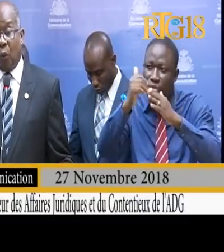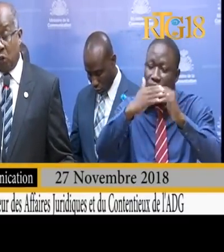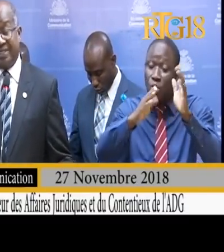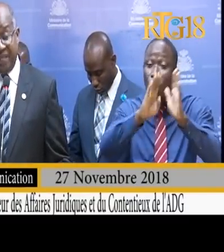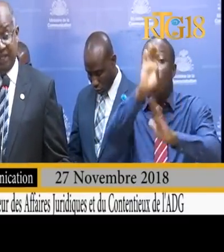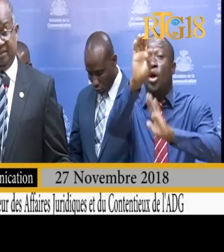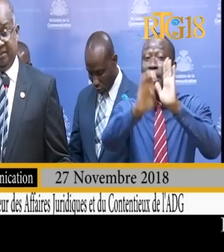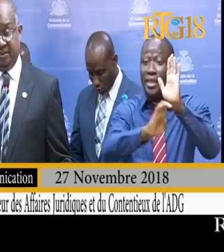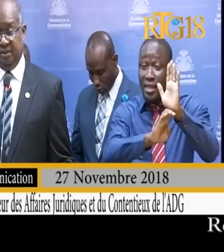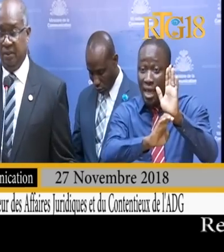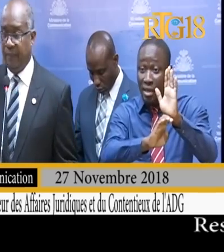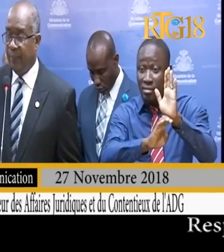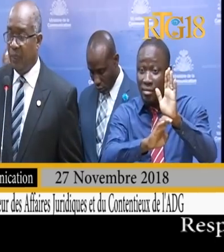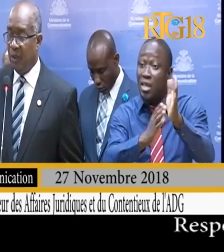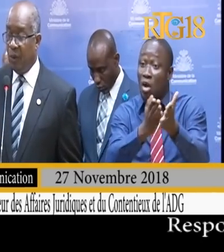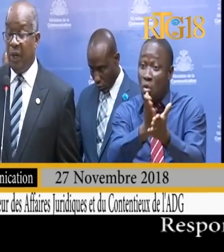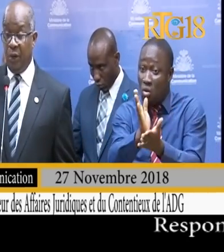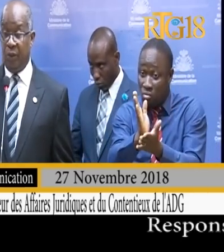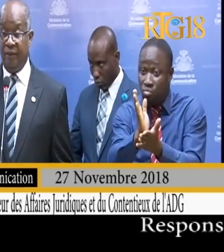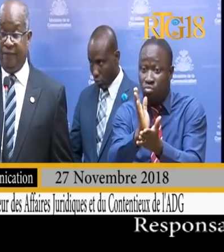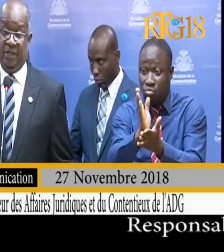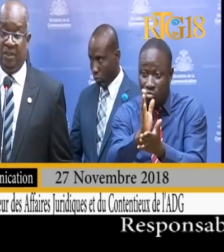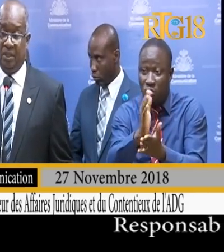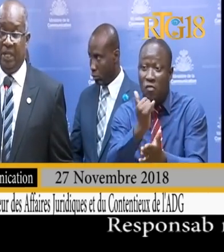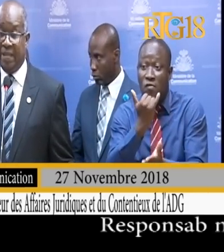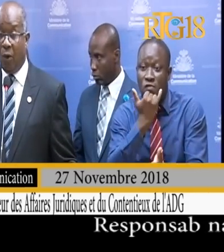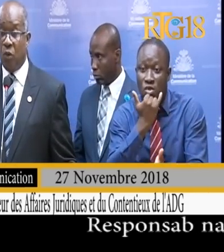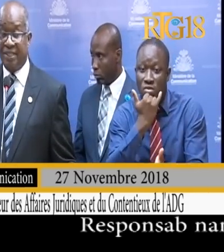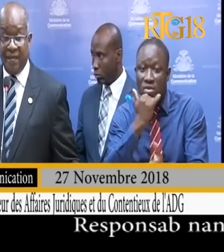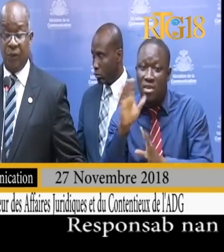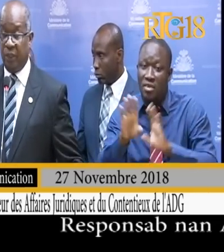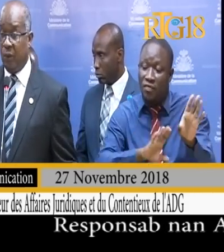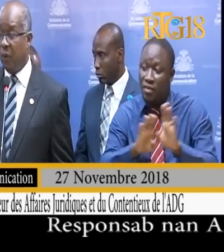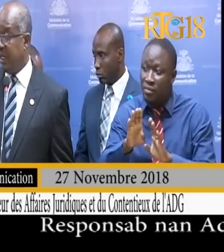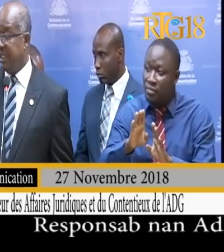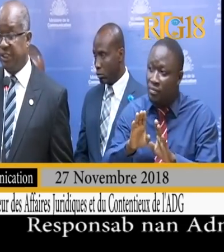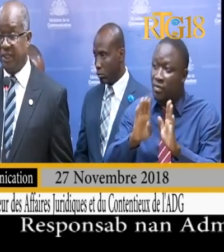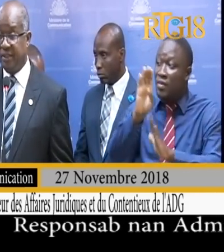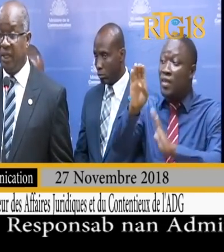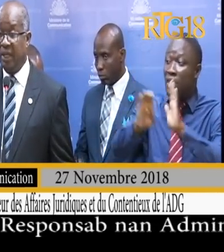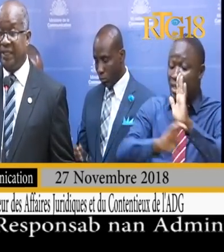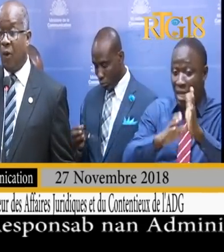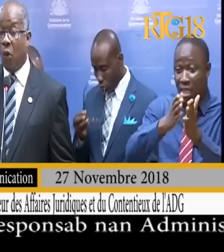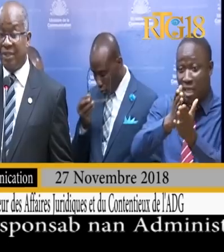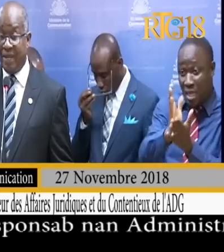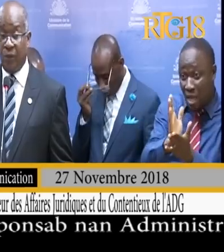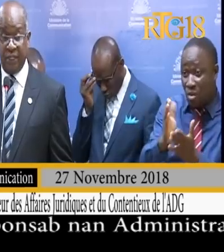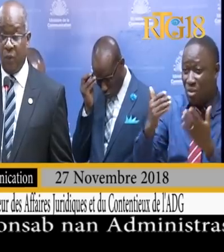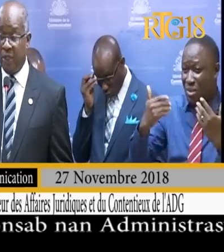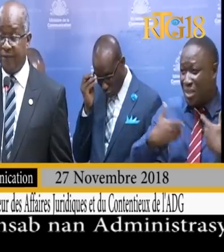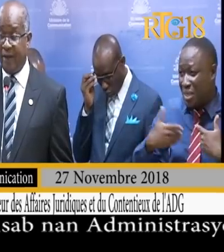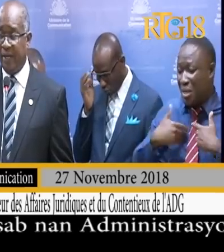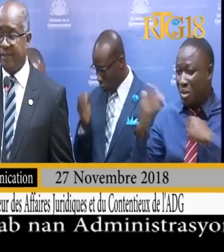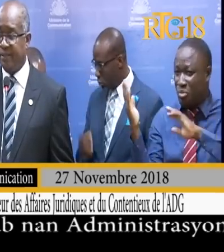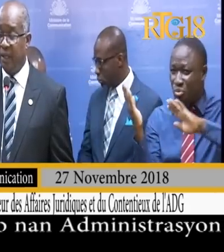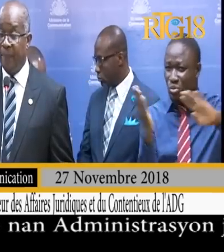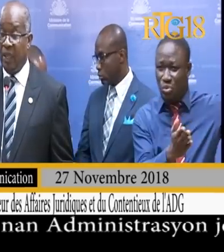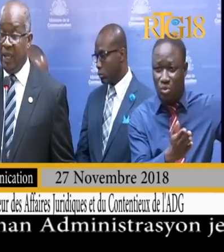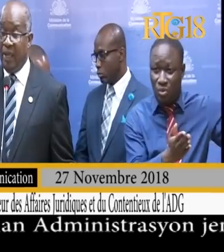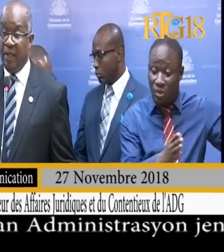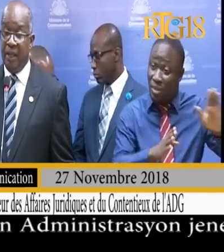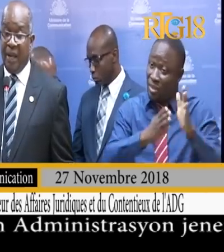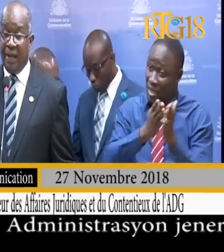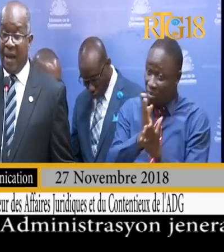'état konsyen de yon ke l'fè. L'état konsyen ke te goun neglijans, l'état konsyen ke te goun defayans,